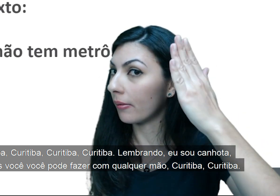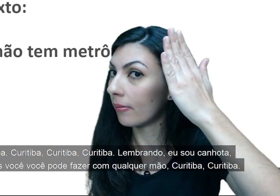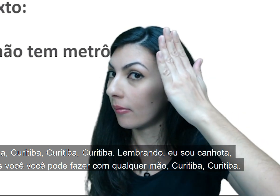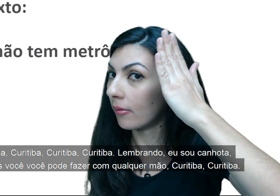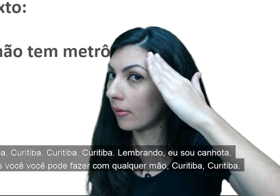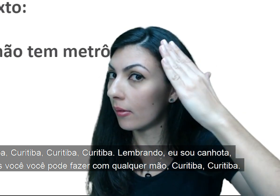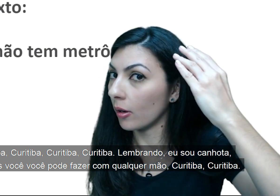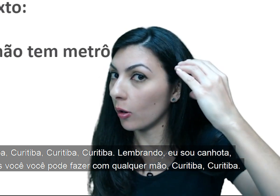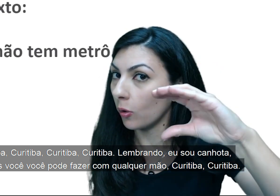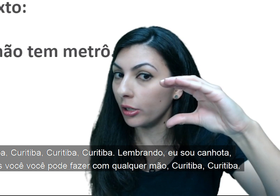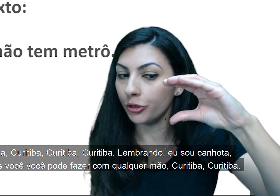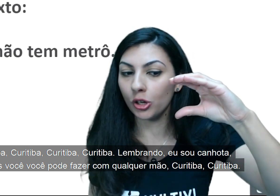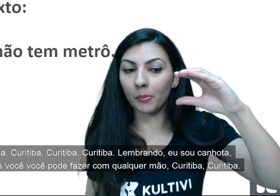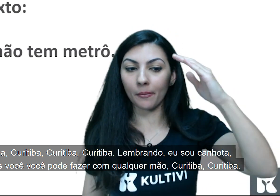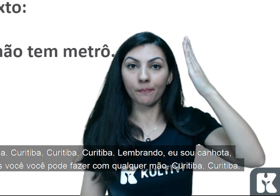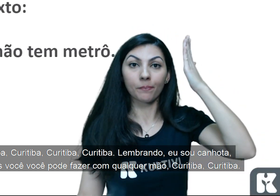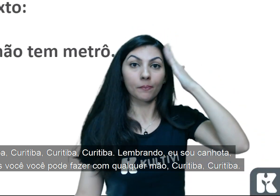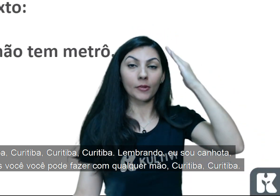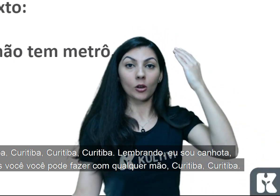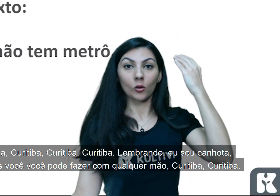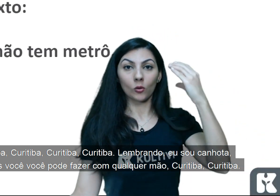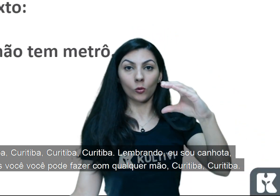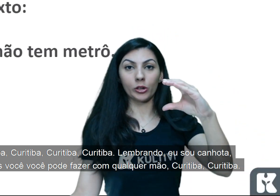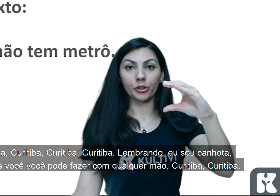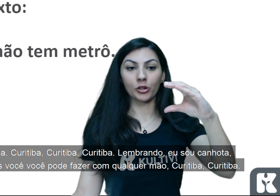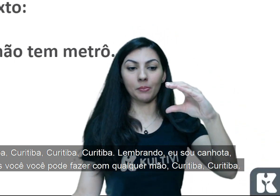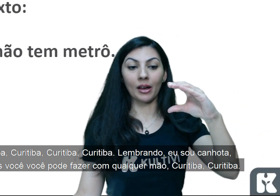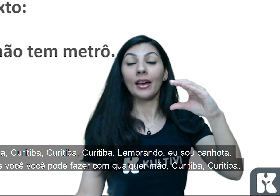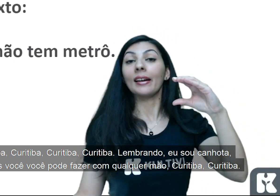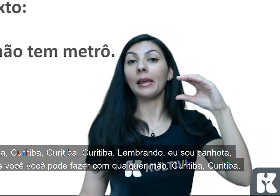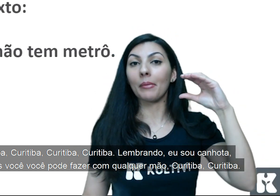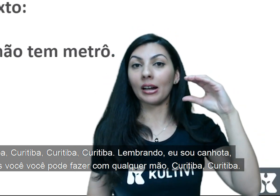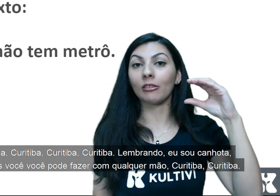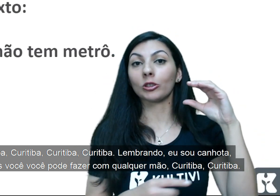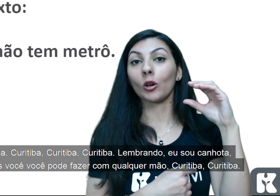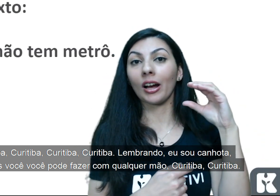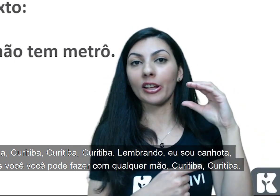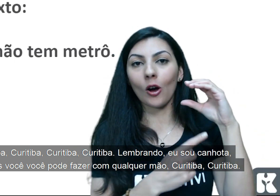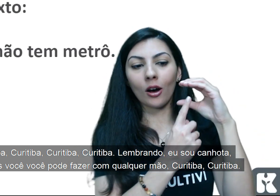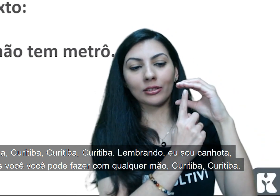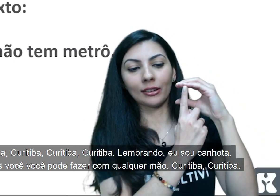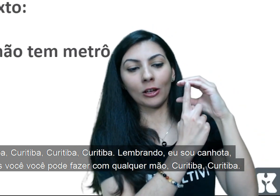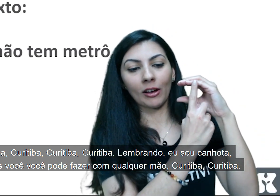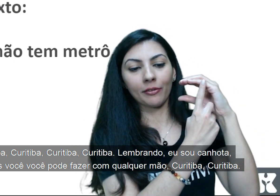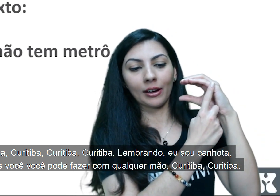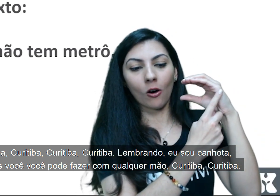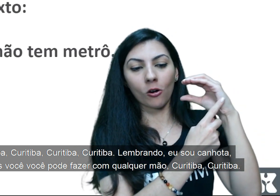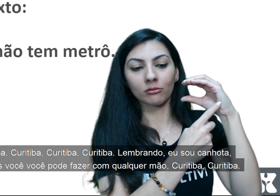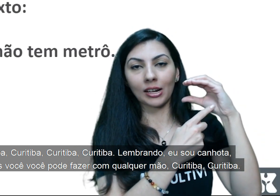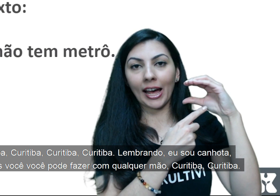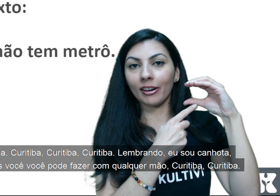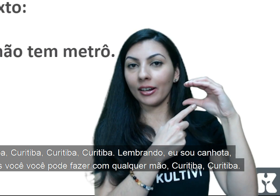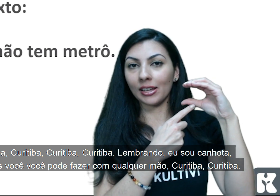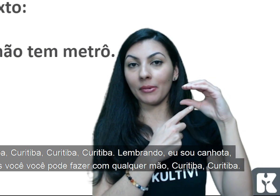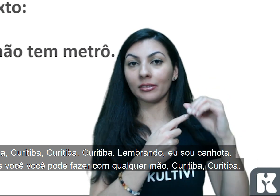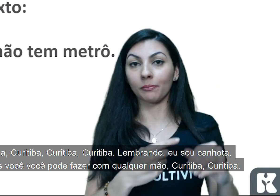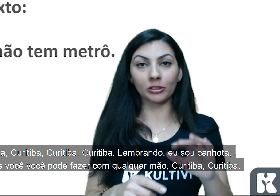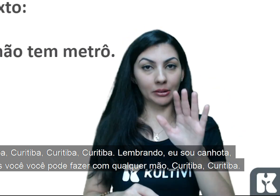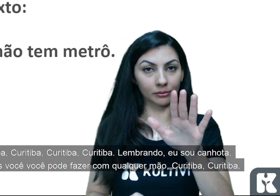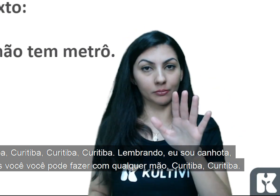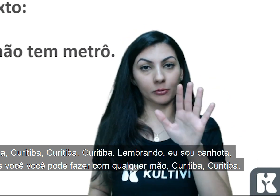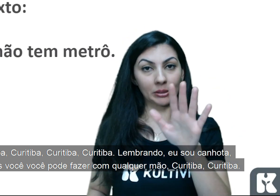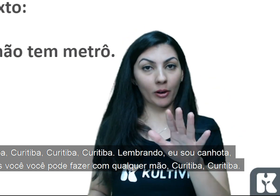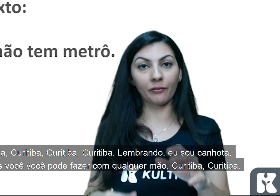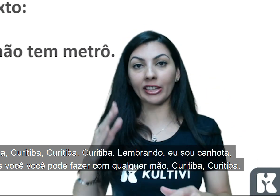Curitiba. Curitiba. Curitiba. Lembrando, eu sou canhota. Então, vai ficar ao contrário aqui. Mas